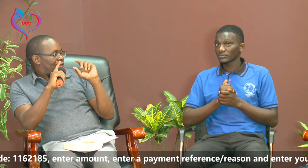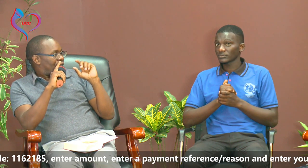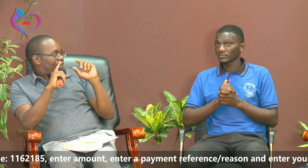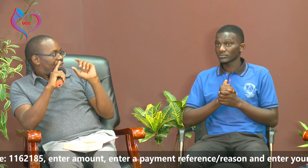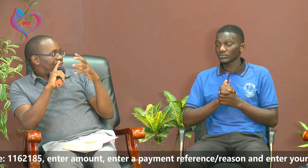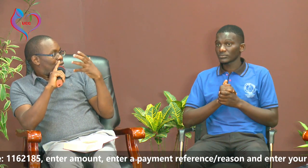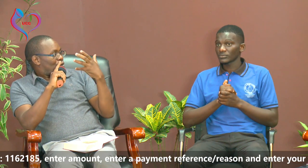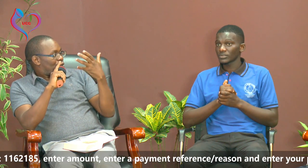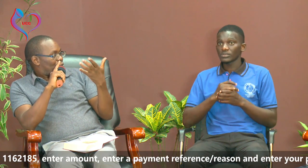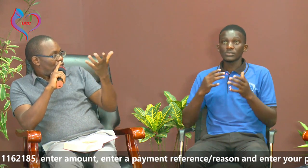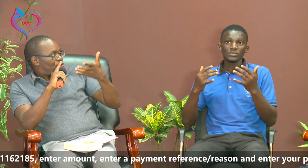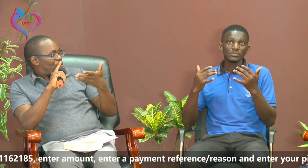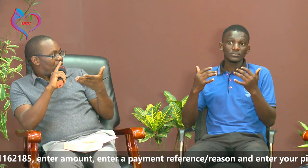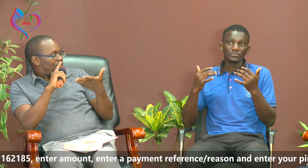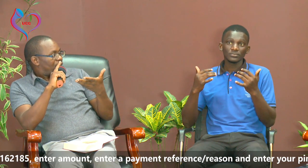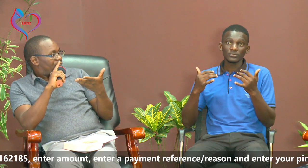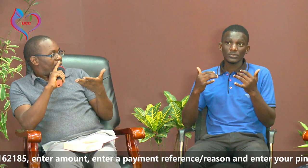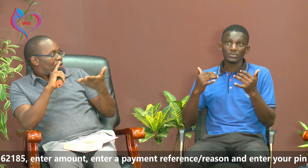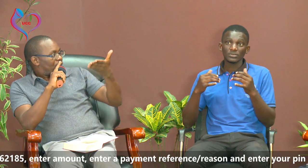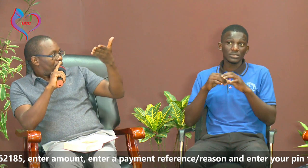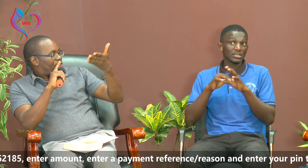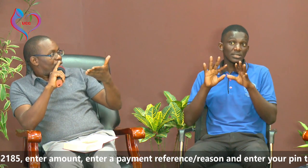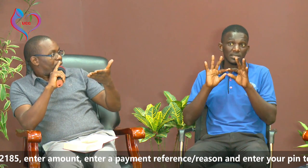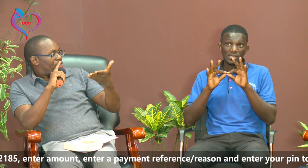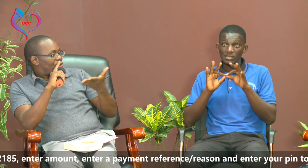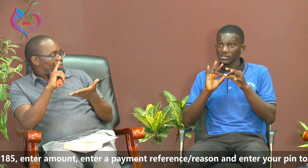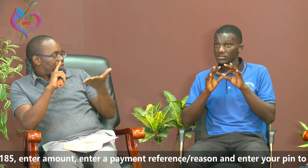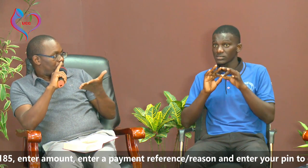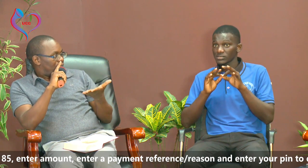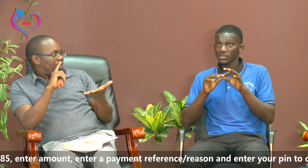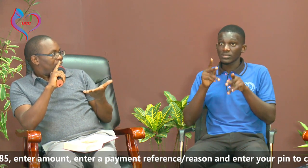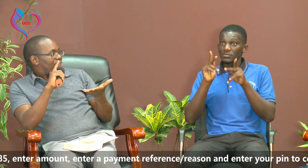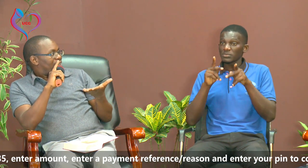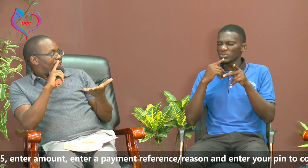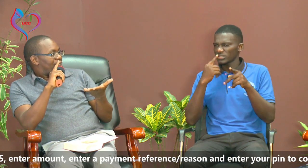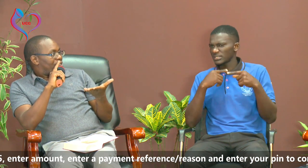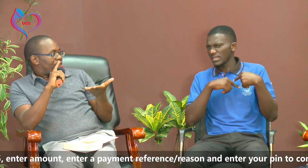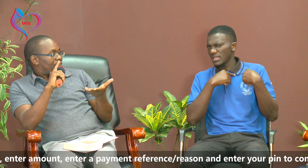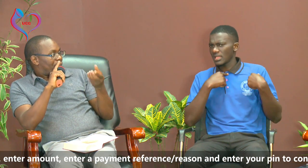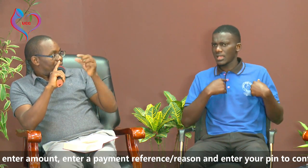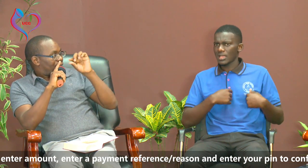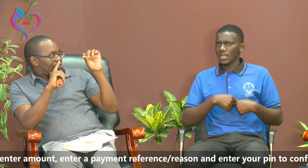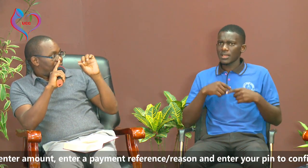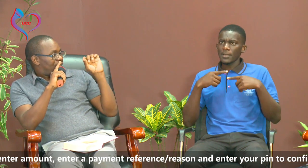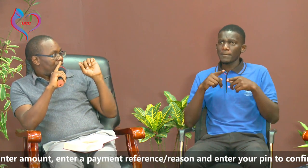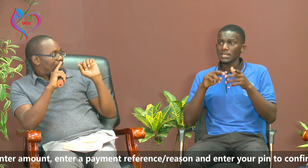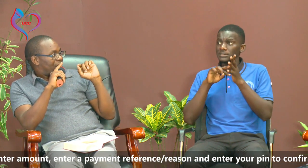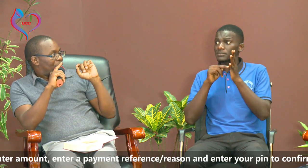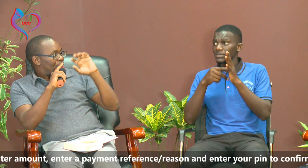Onfuna nebo mukuvunula abakola abavunula mutima nenga bali bategeza